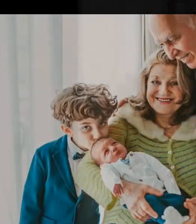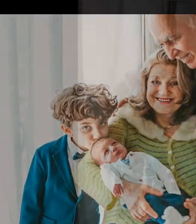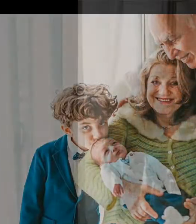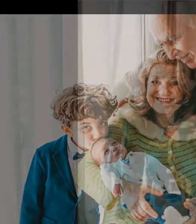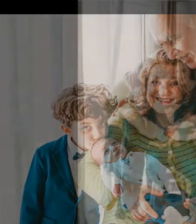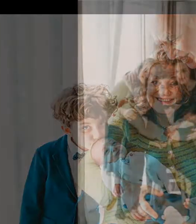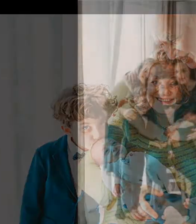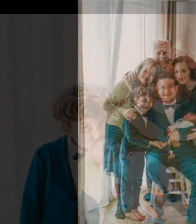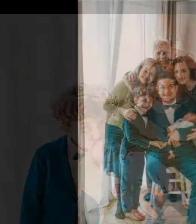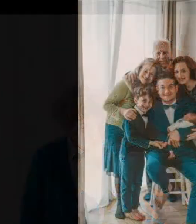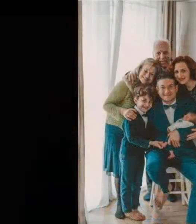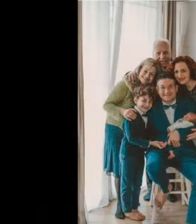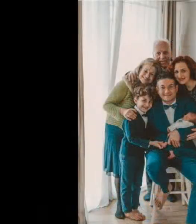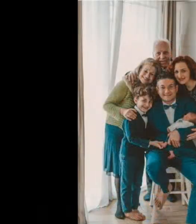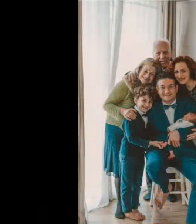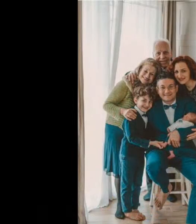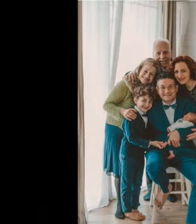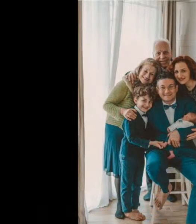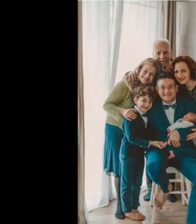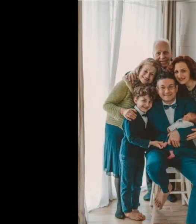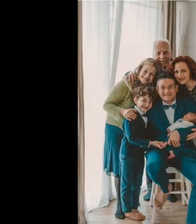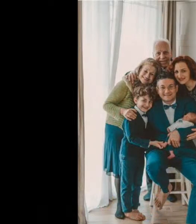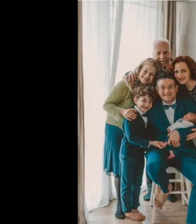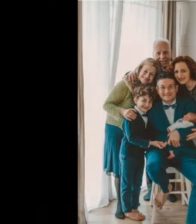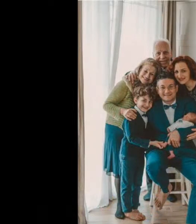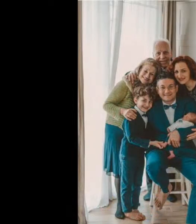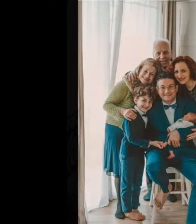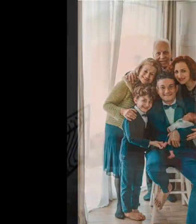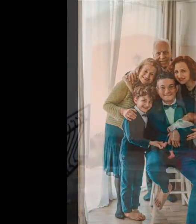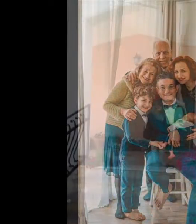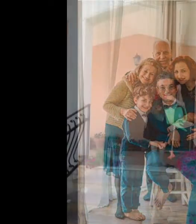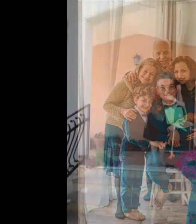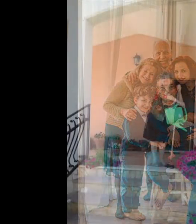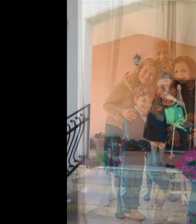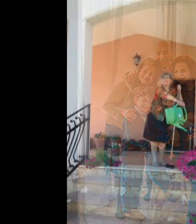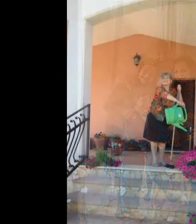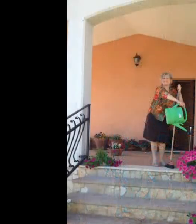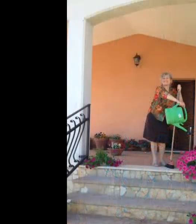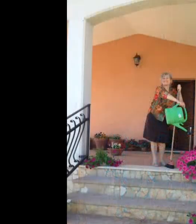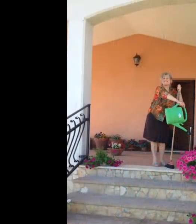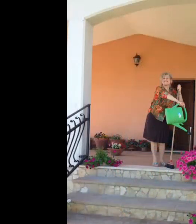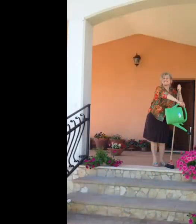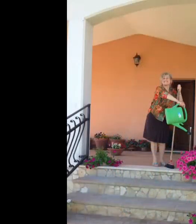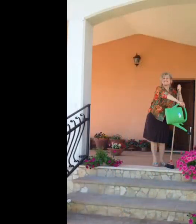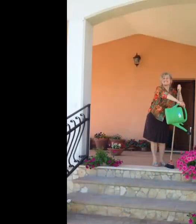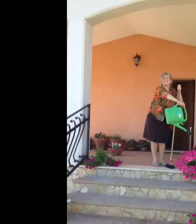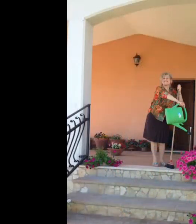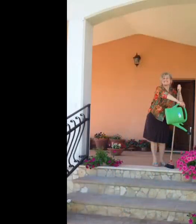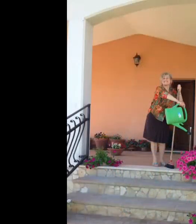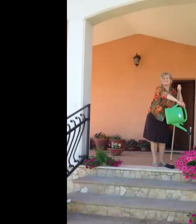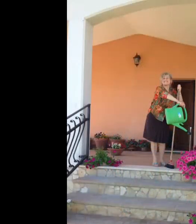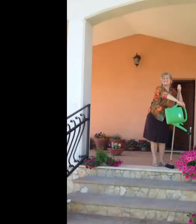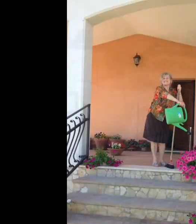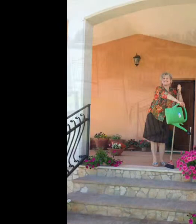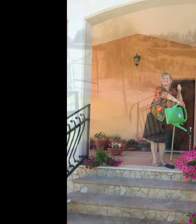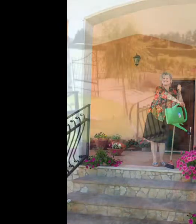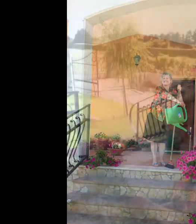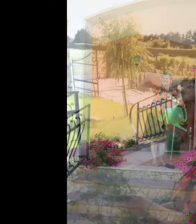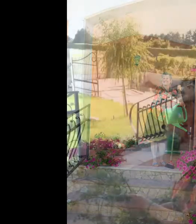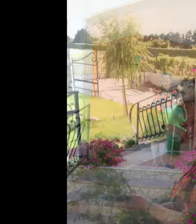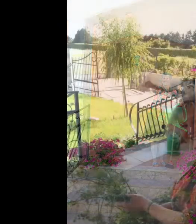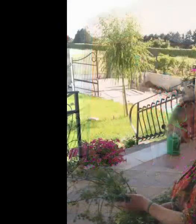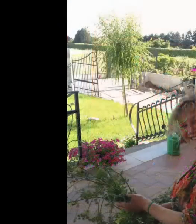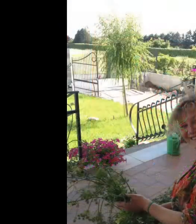Sognavo di riaverti qui e adesso che sei qui con me